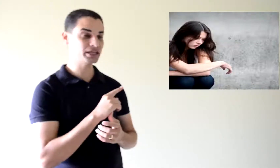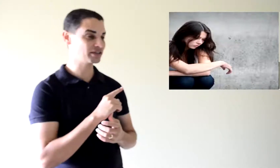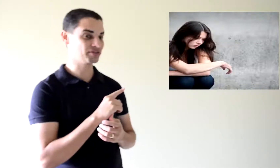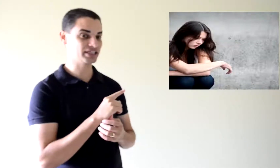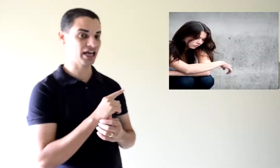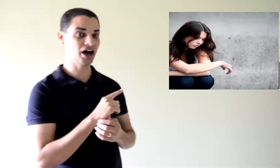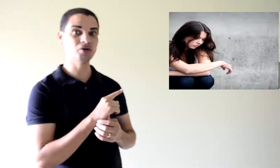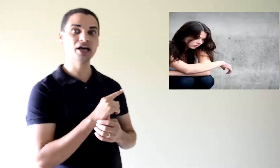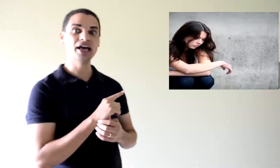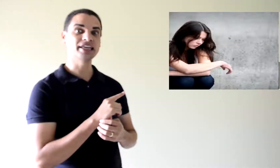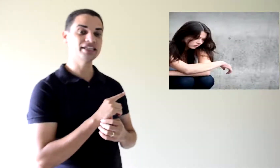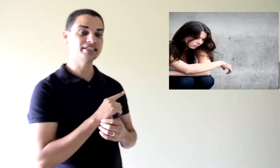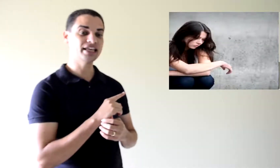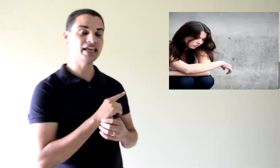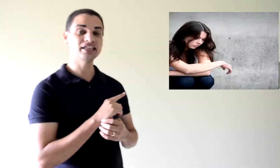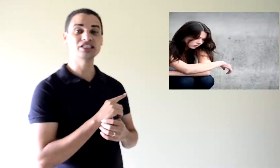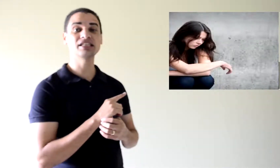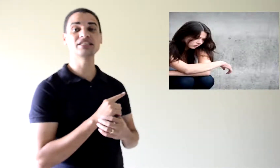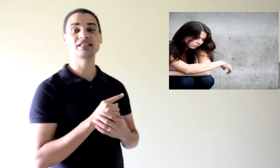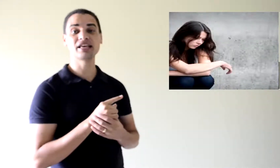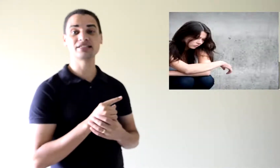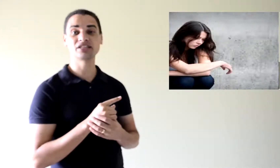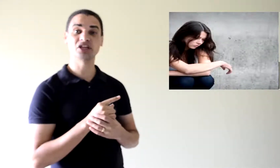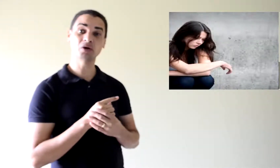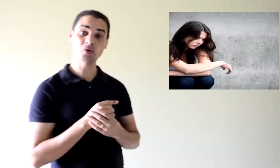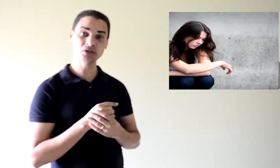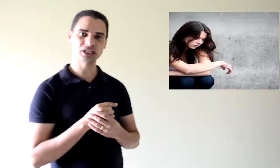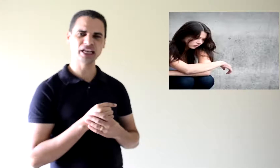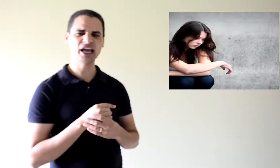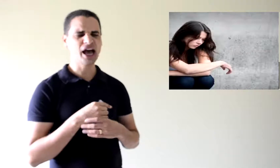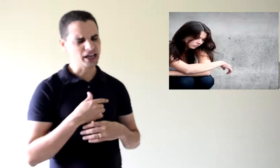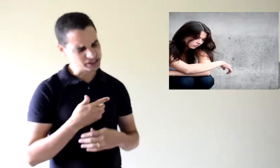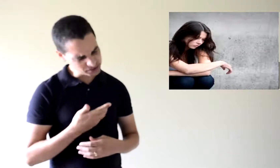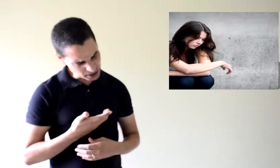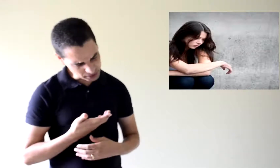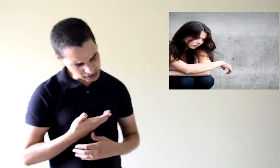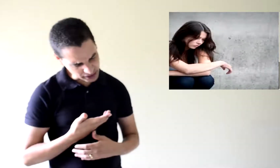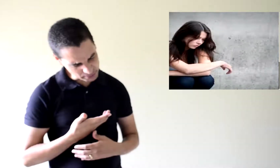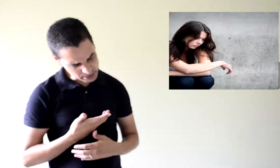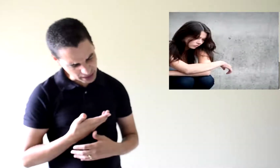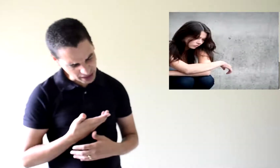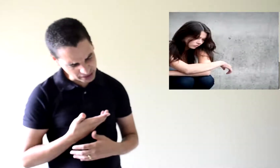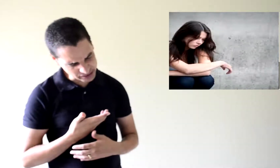expressão facial quer dizer de tristeza, de angústia, né? A gente vê a menina cabisbaixa,